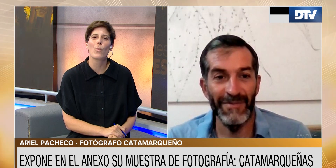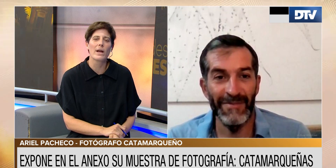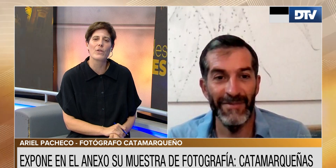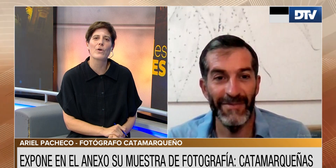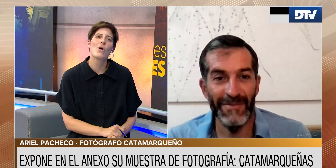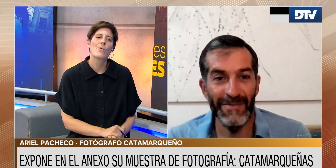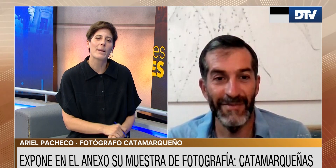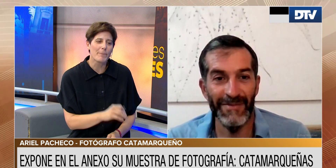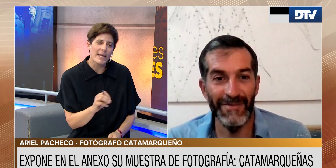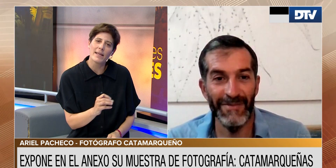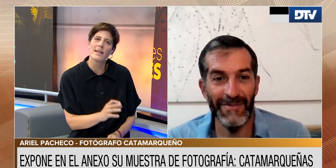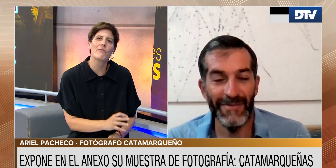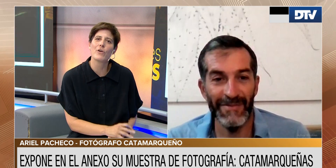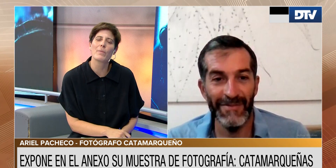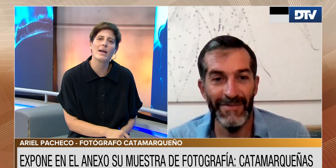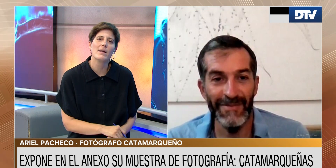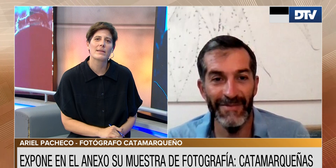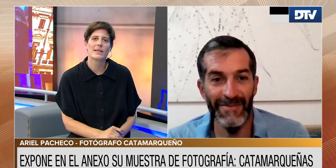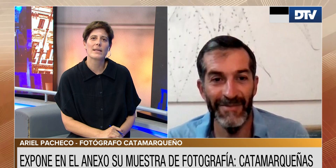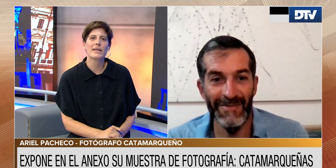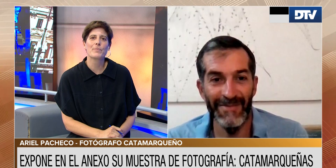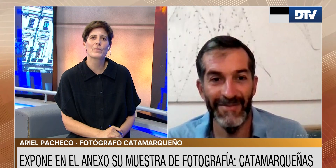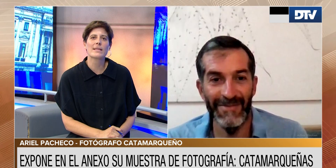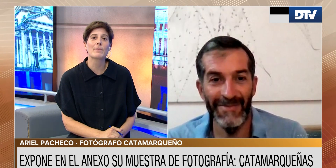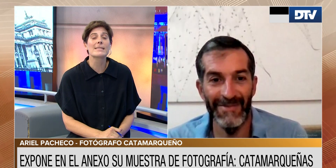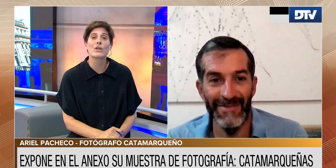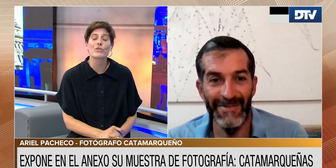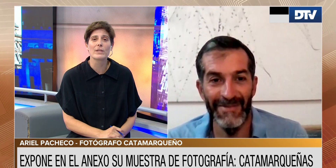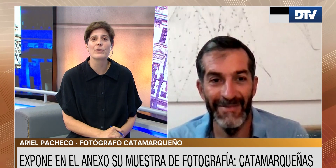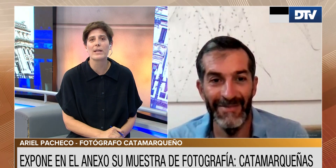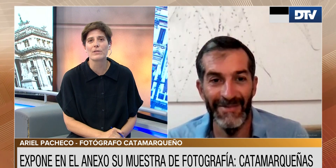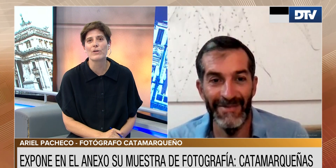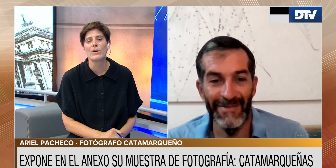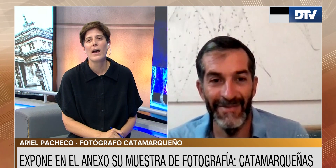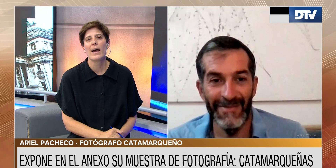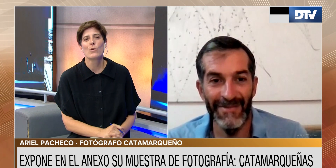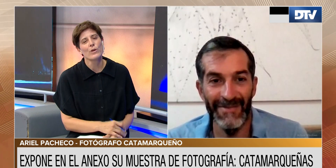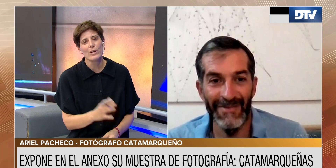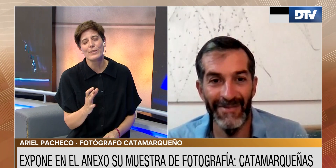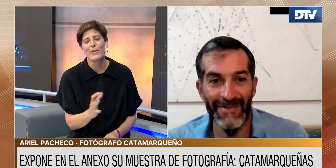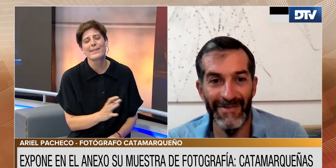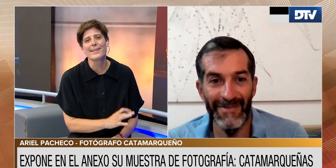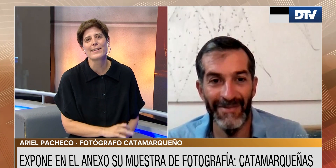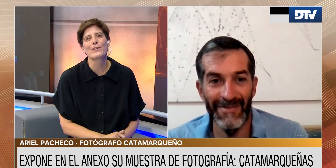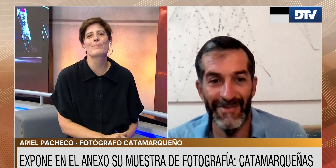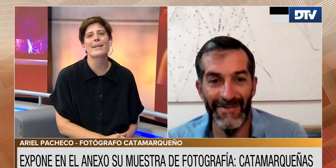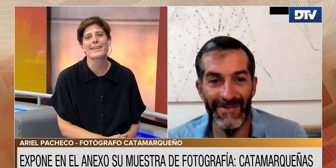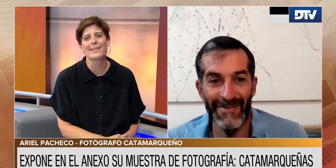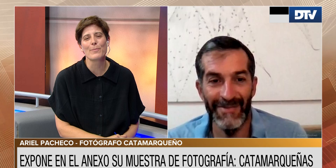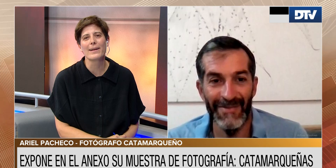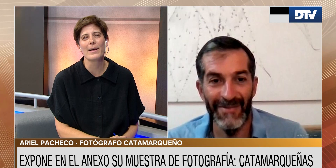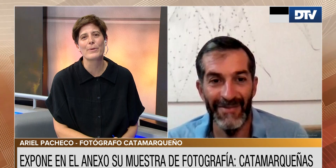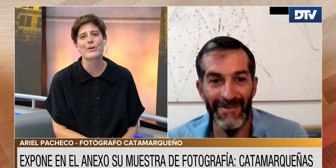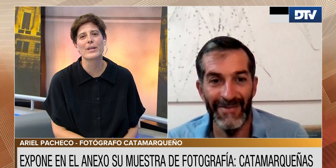un recuerdo, una pequeña forma de estar más en contacto directo a algunos kilómetros de distancia que nos separan